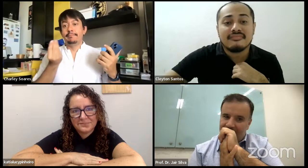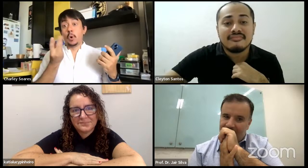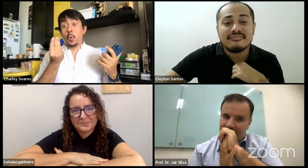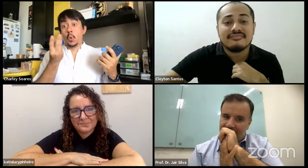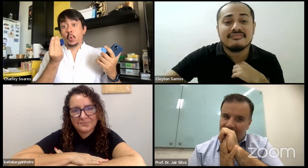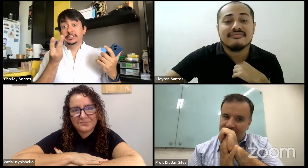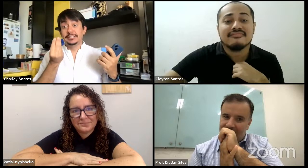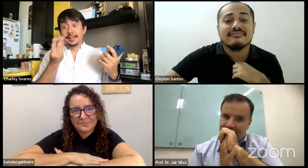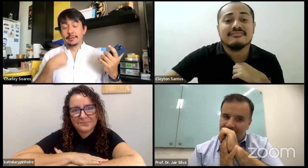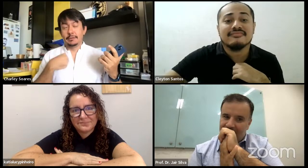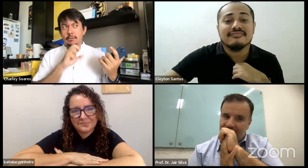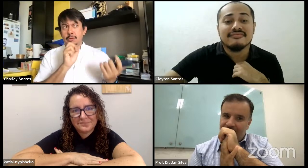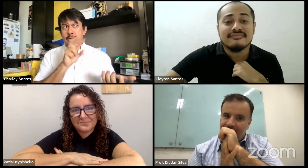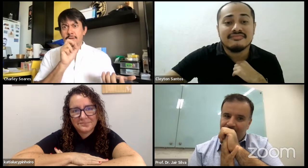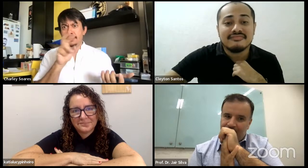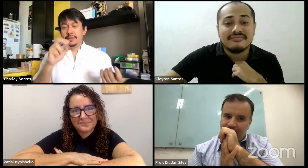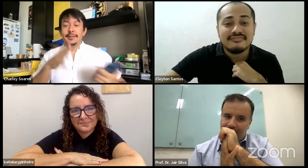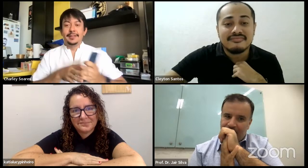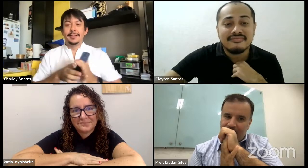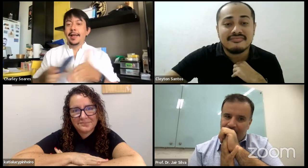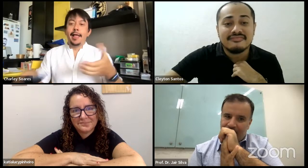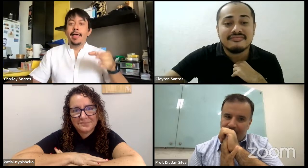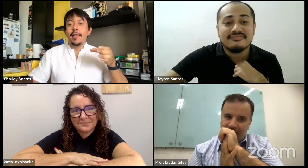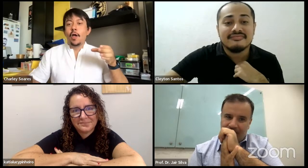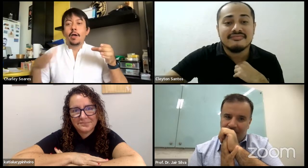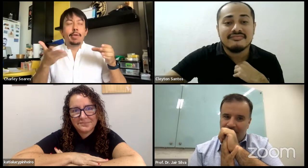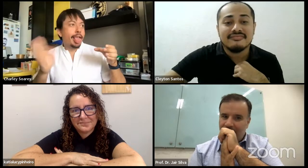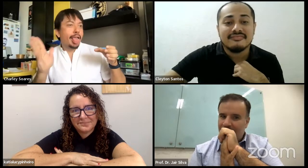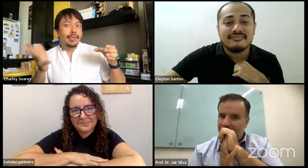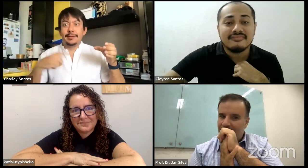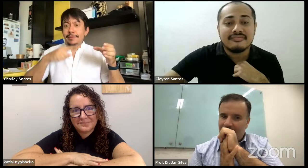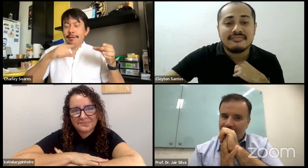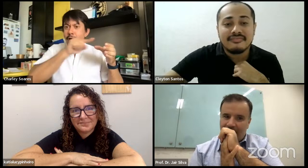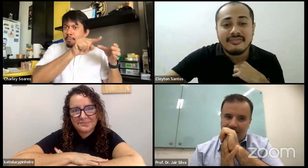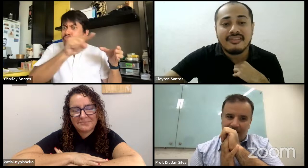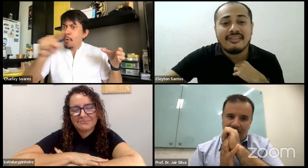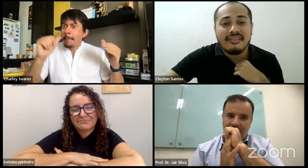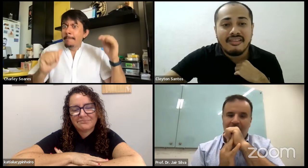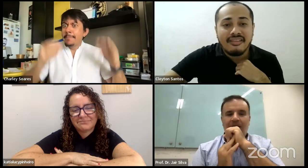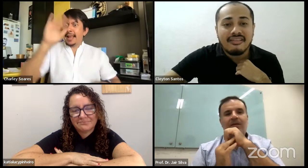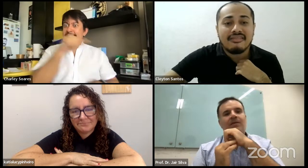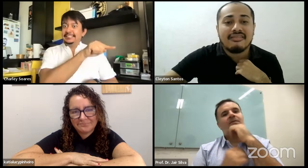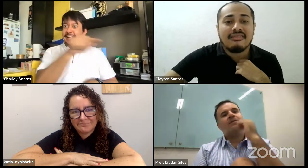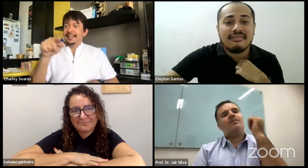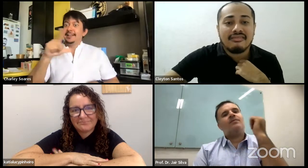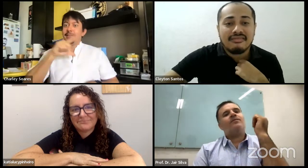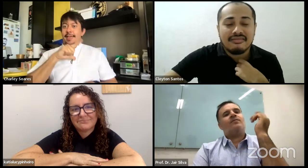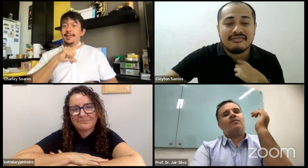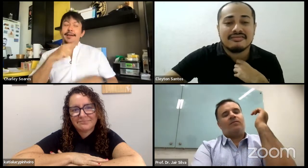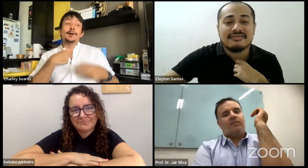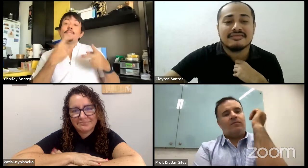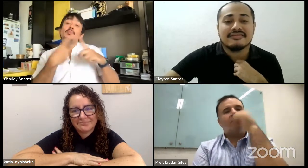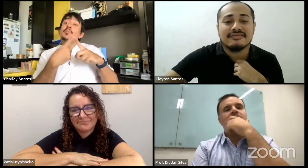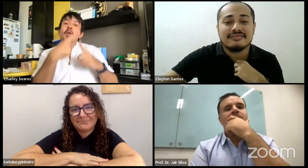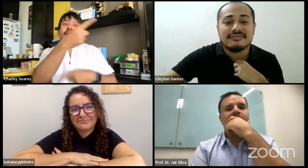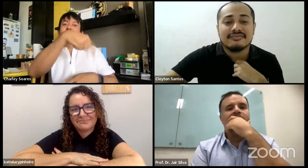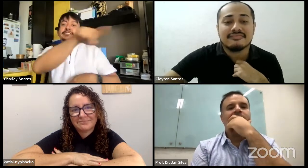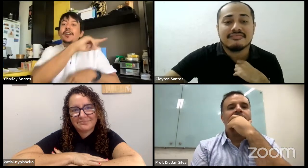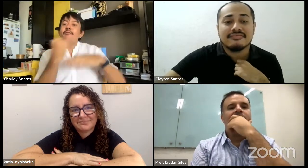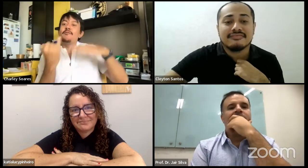YouTube, o Instagram, tem muito material no YouTube, no Instagram, nas redes sociais, é importante.